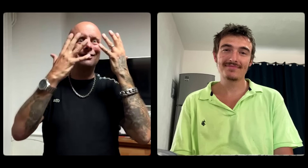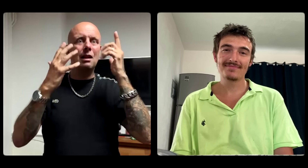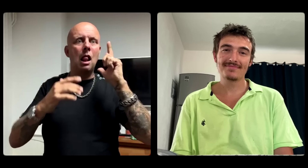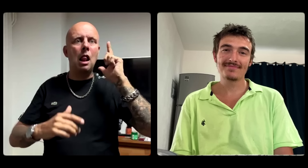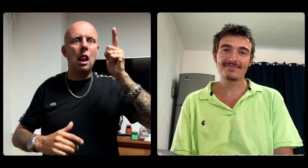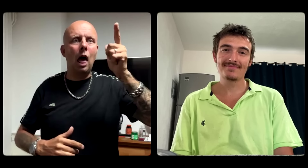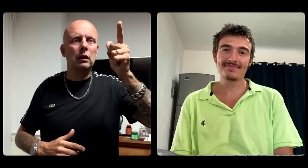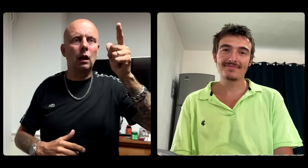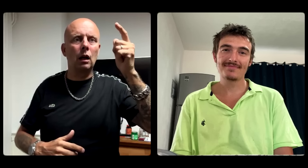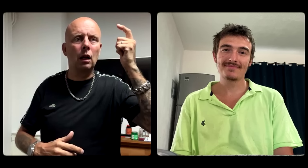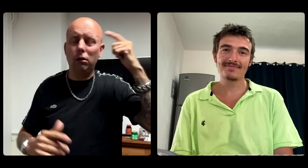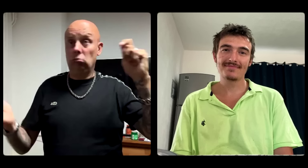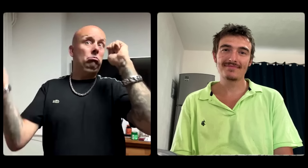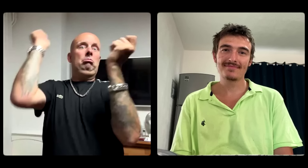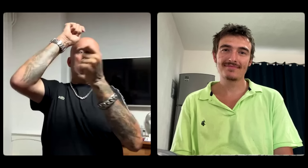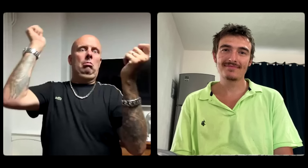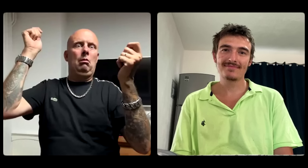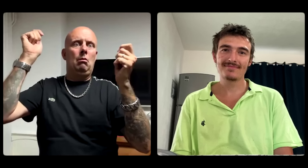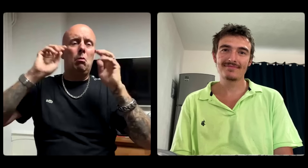Buiten mijn neus.